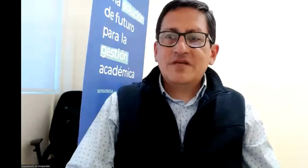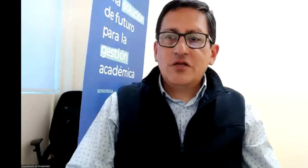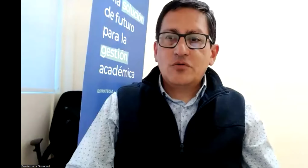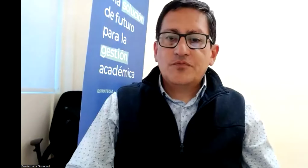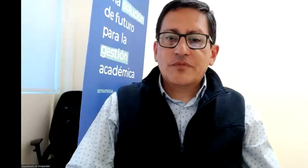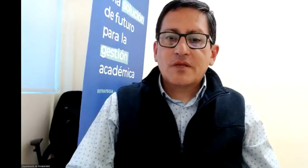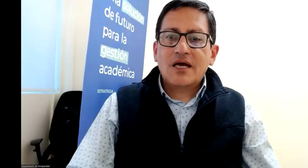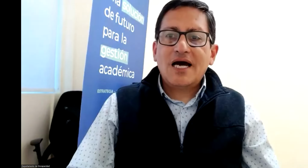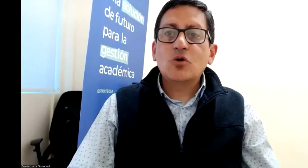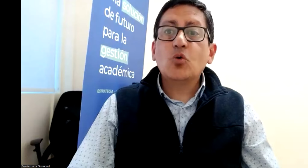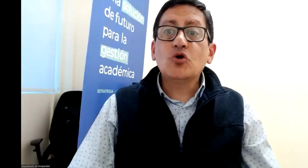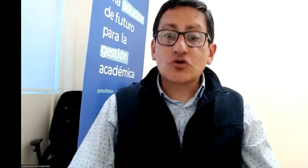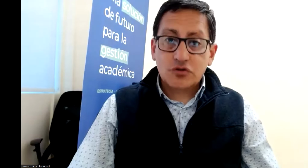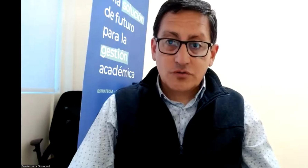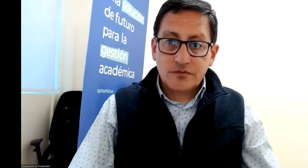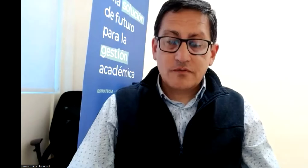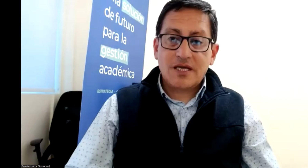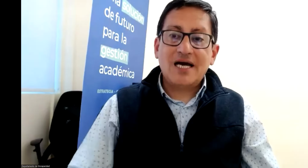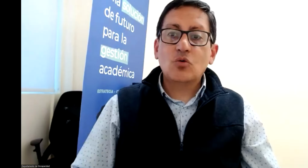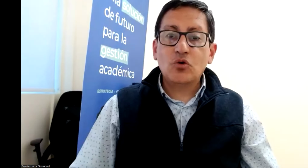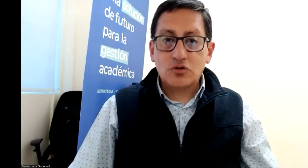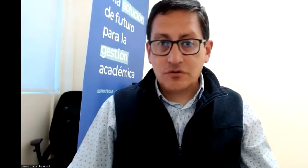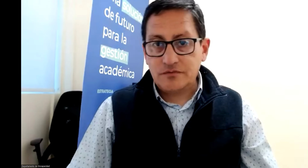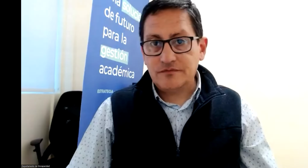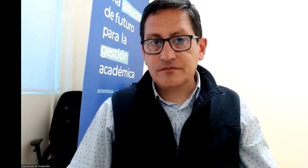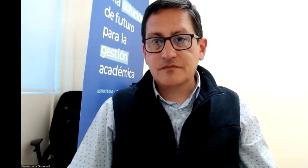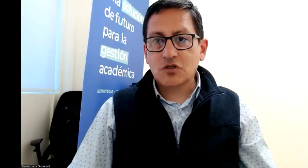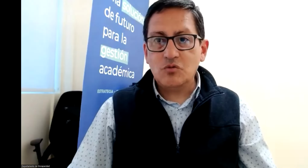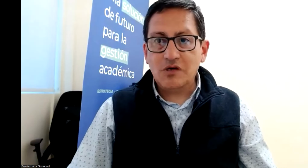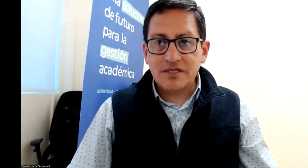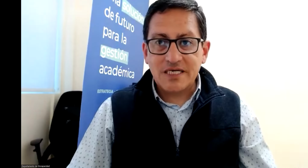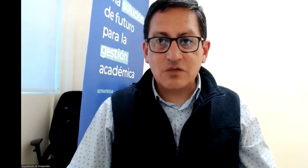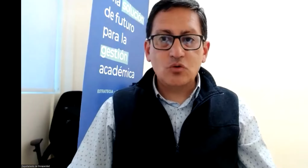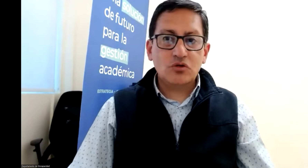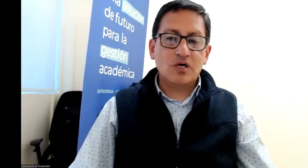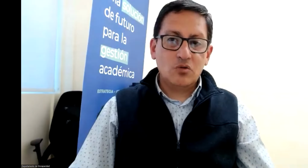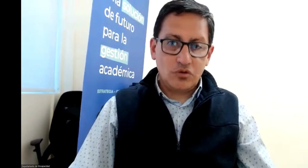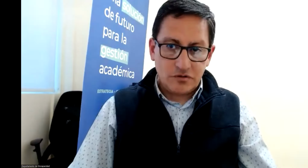indefinido algunos alguno ¿cómo vamos a decir alguno o algunos?